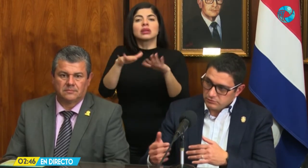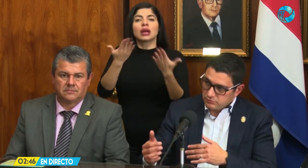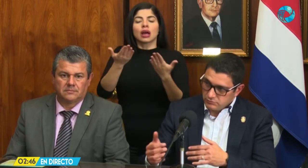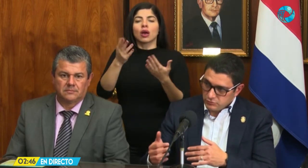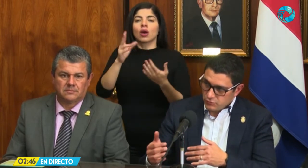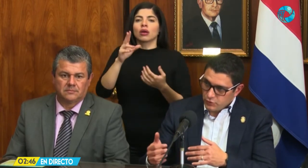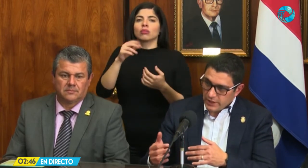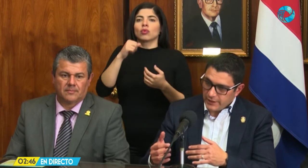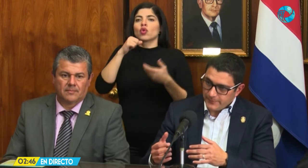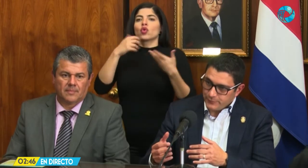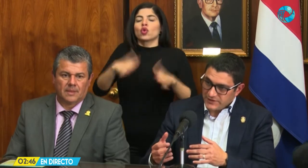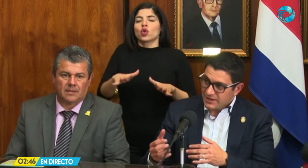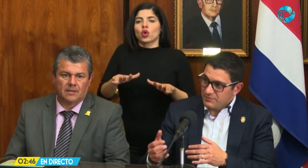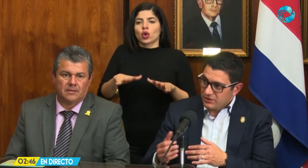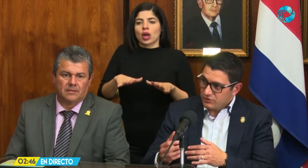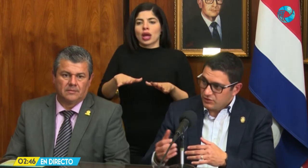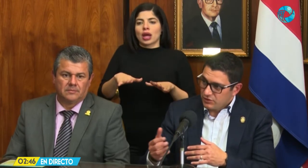un